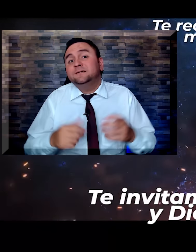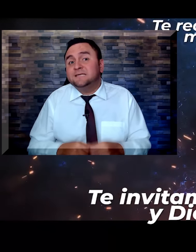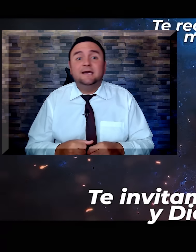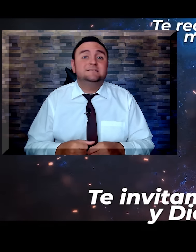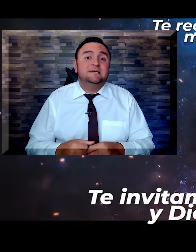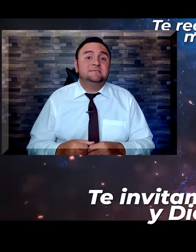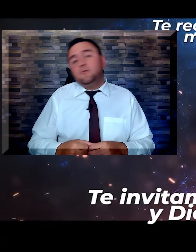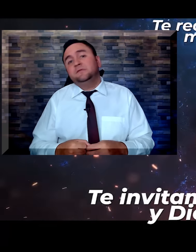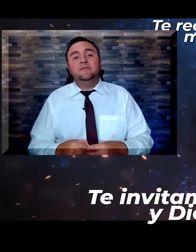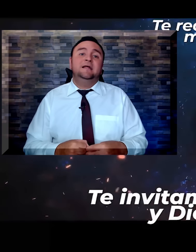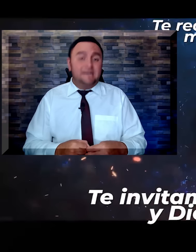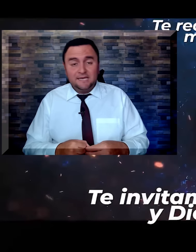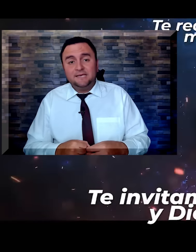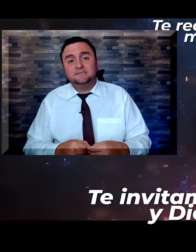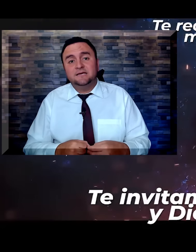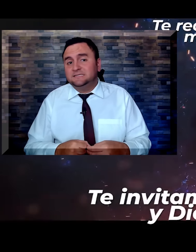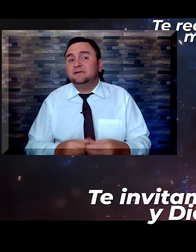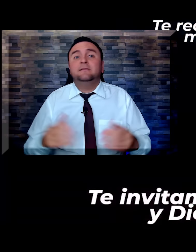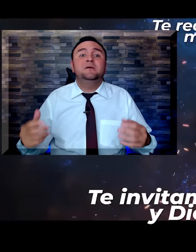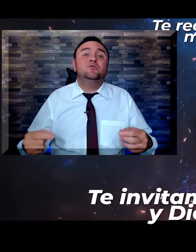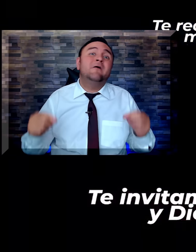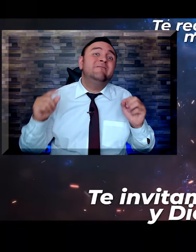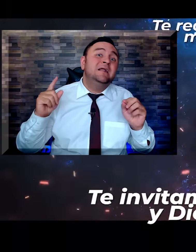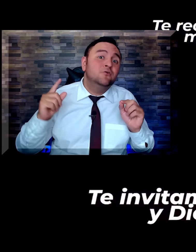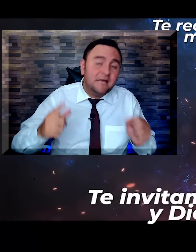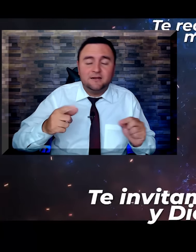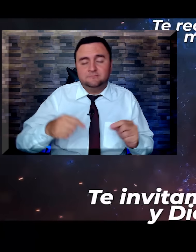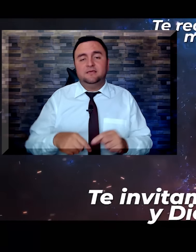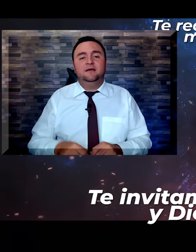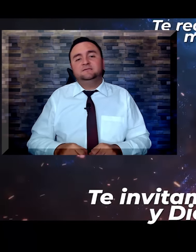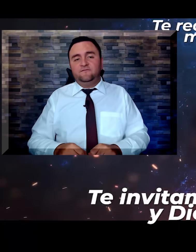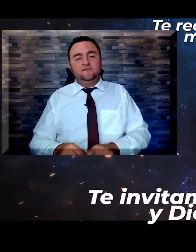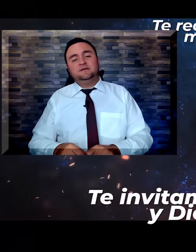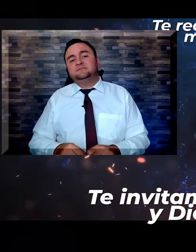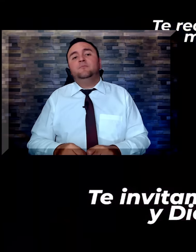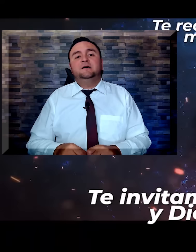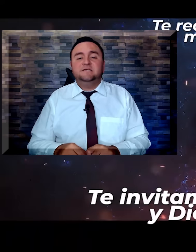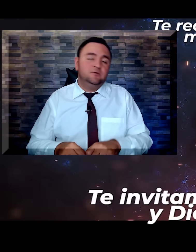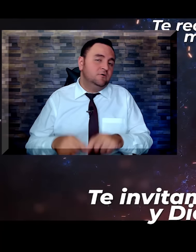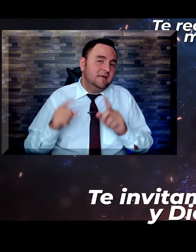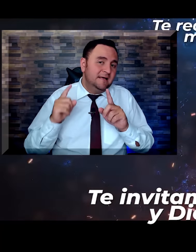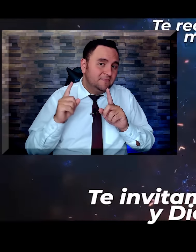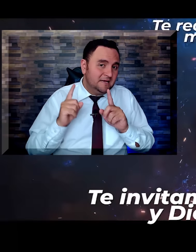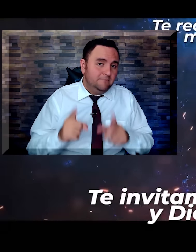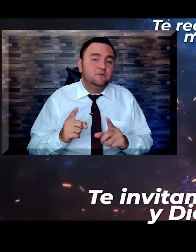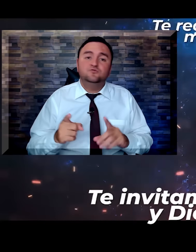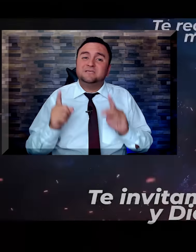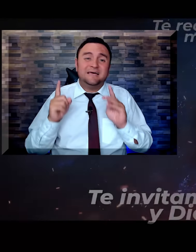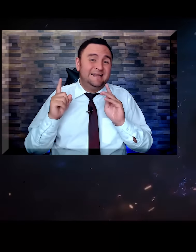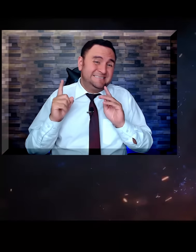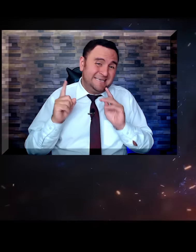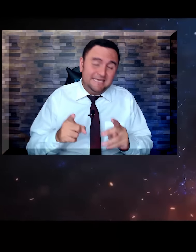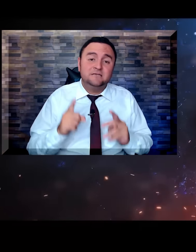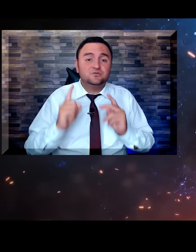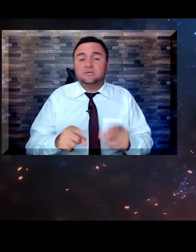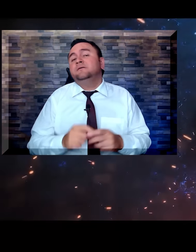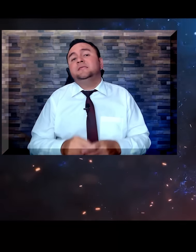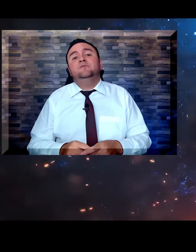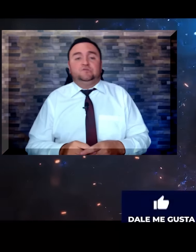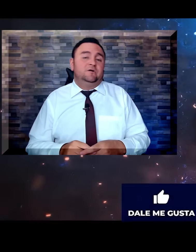pocos mensajes que se encuentran en las redes, así que te invito a valorar este esfuerzo que estamos haciendo. Dale me gusta, dale